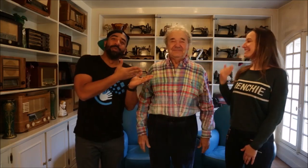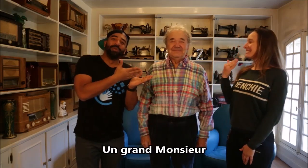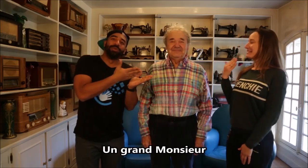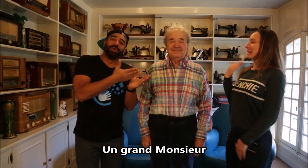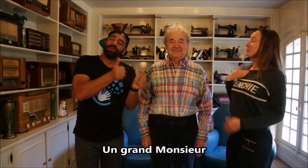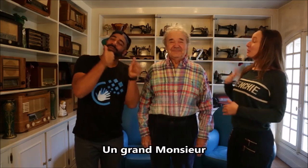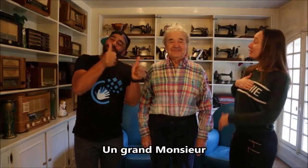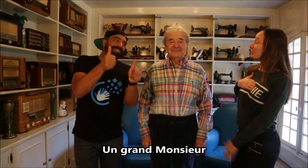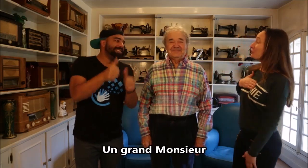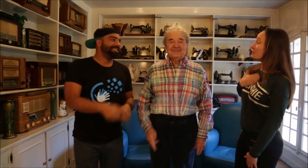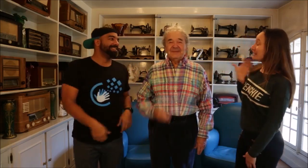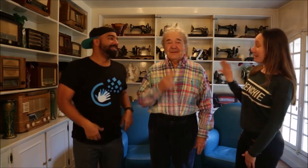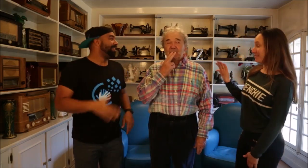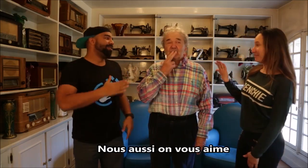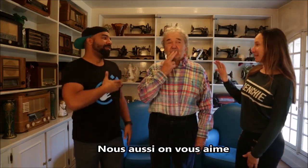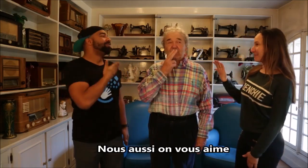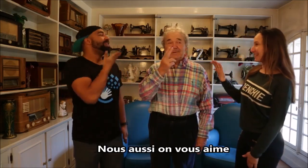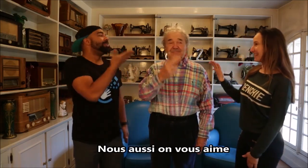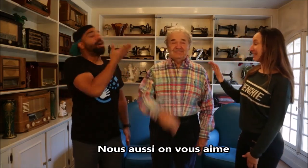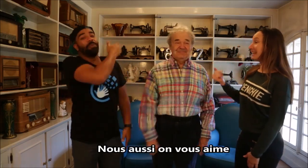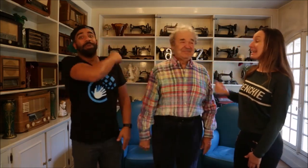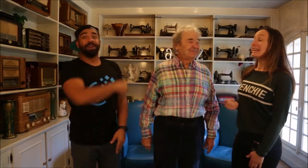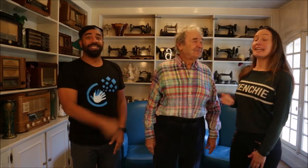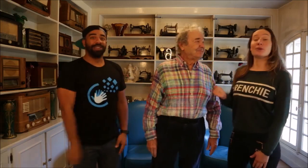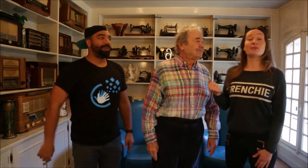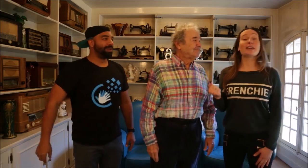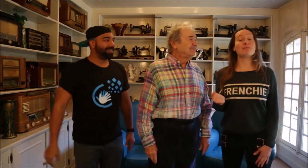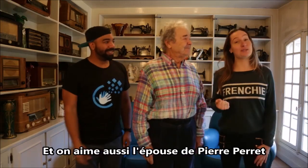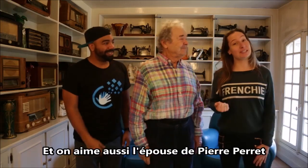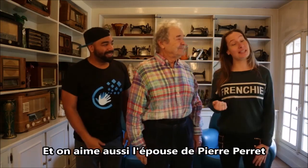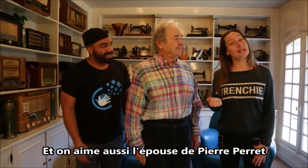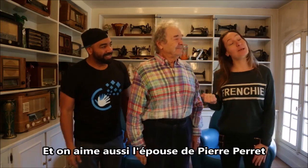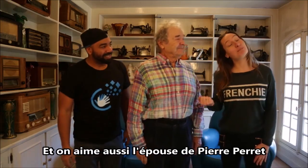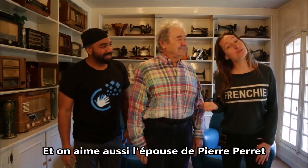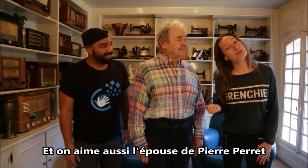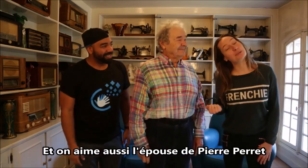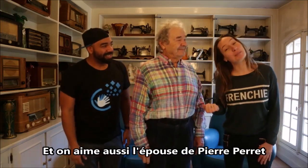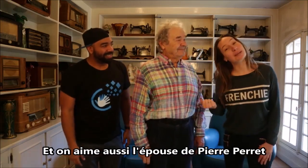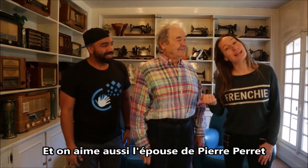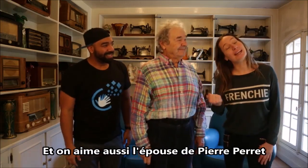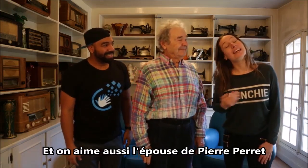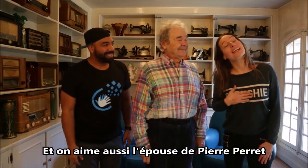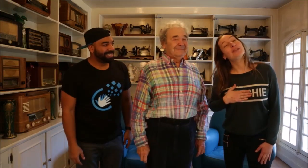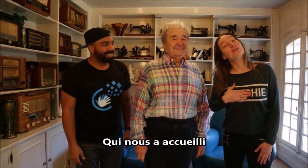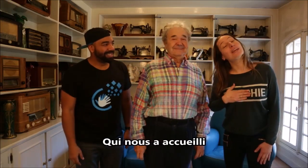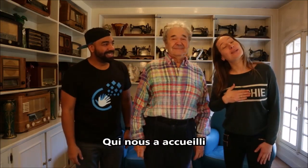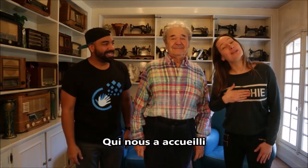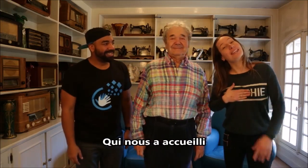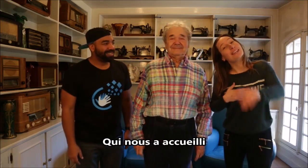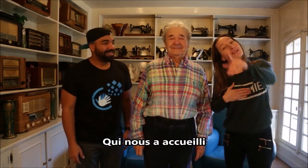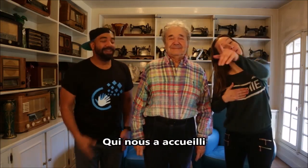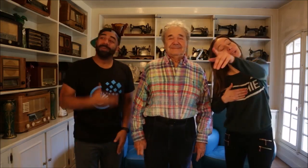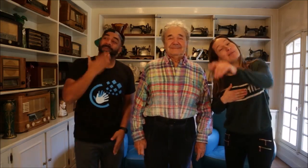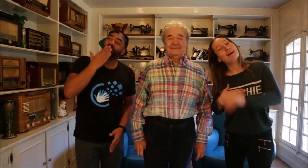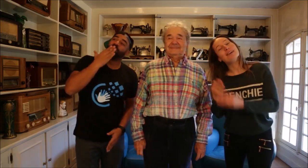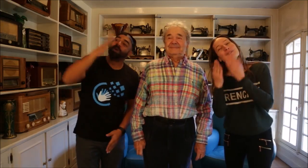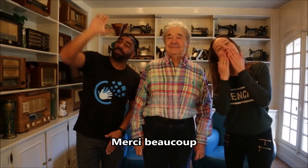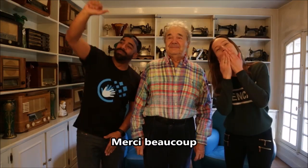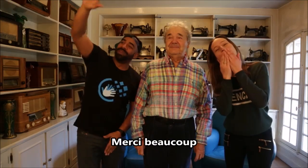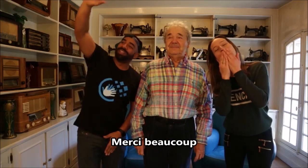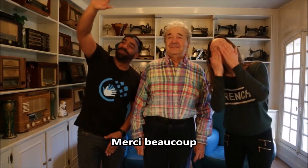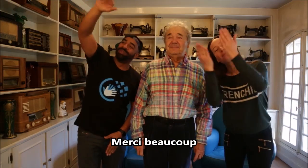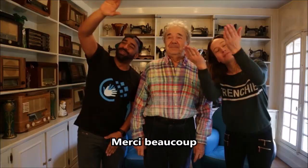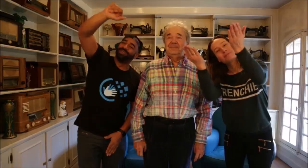Merci, un grand monsieur. Et nous aussi, on vous aime. Ouais, nous, on vous aime énormément, exactement. Et on aime aussi l'épouse de Pierre Perret, qui nous a accueillis, qui est juste